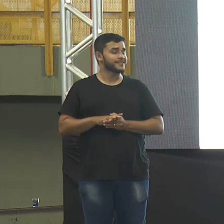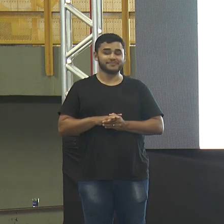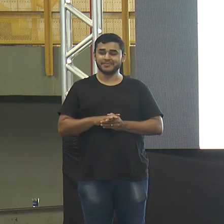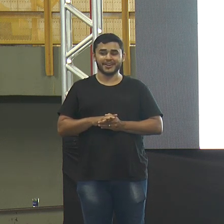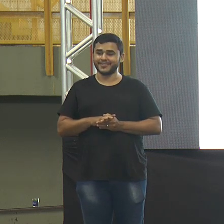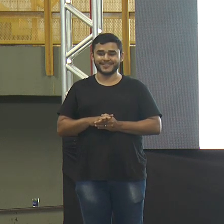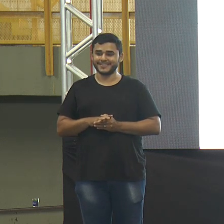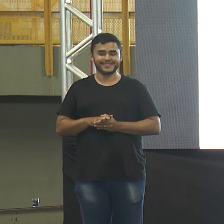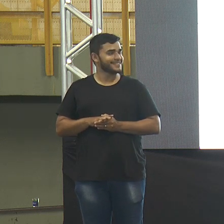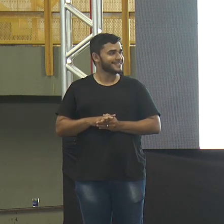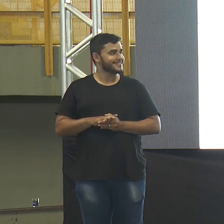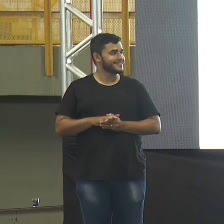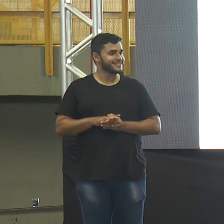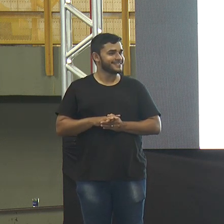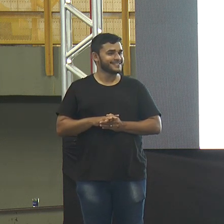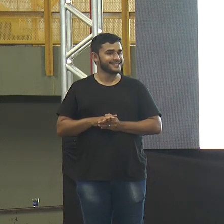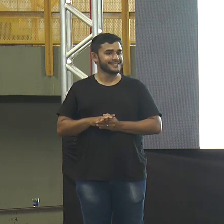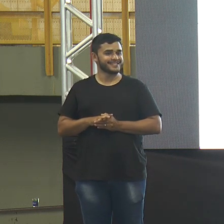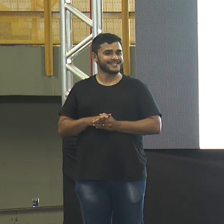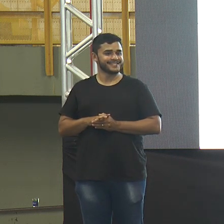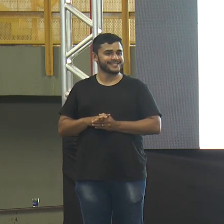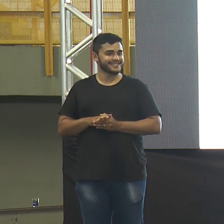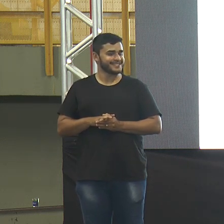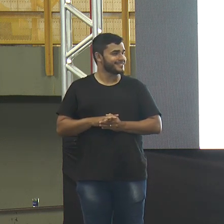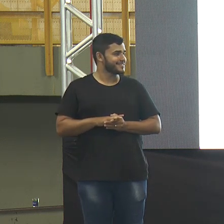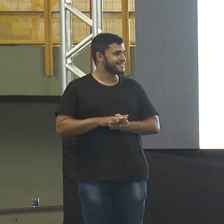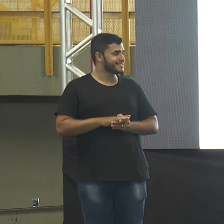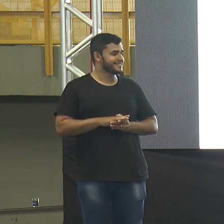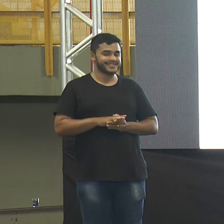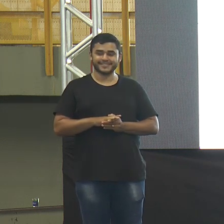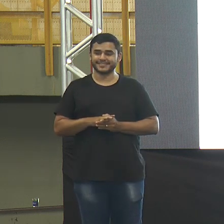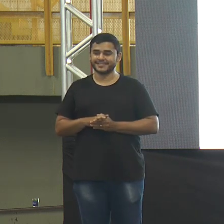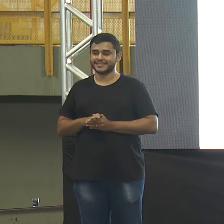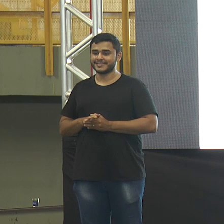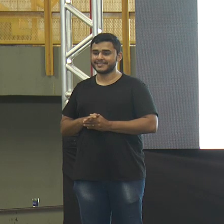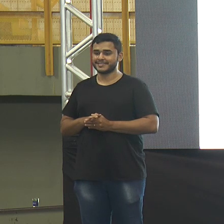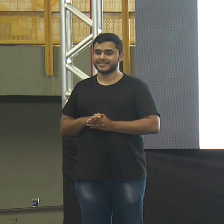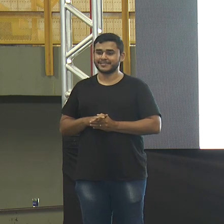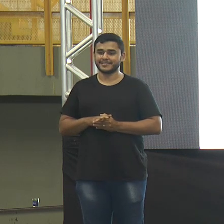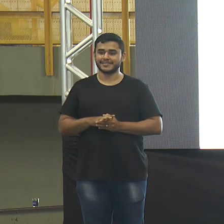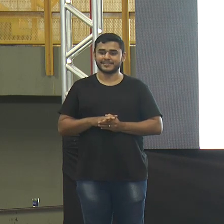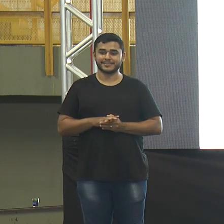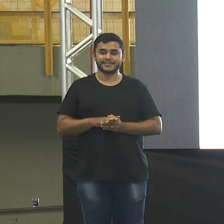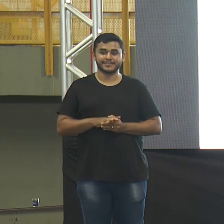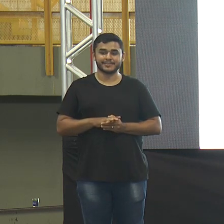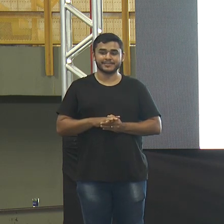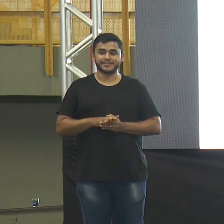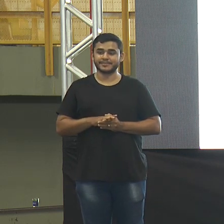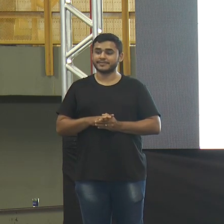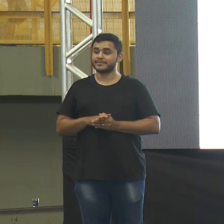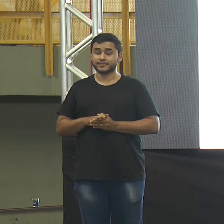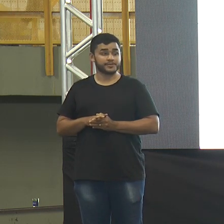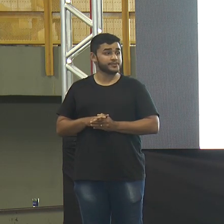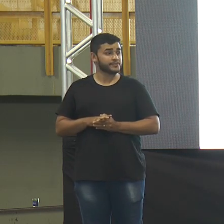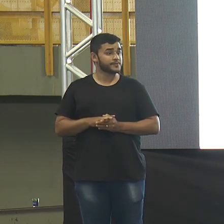Estou? Ó, vamos lá, ó. Combinando, um negócio que eu combino em todas as salas que eu dou aula. Eu pergunto uma